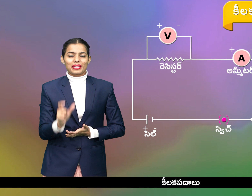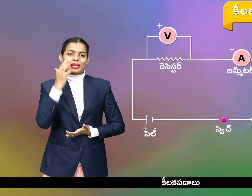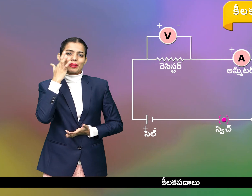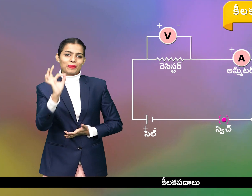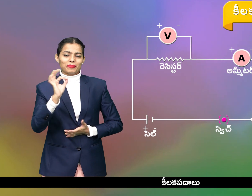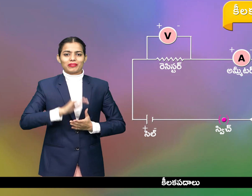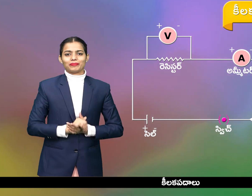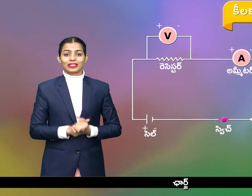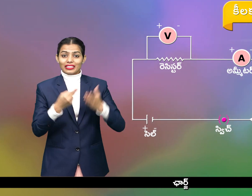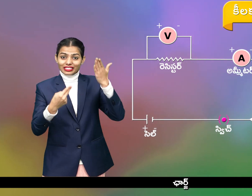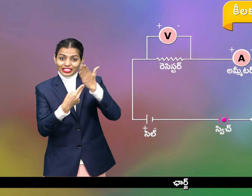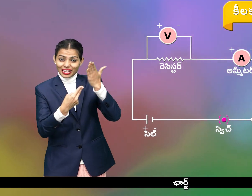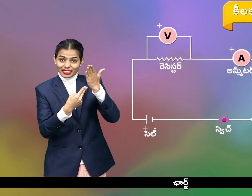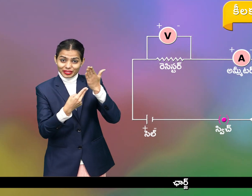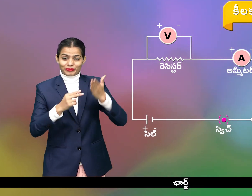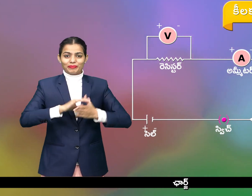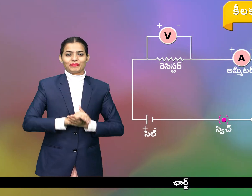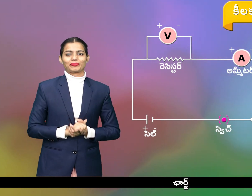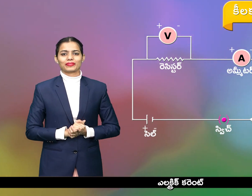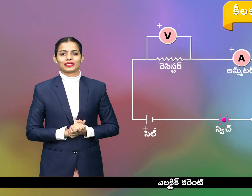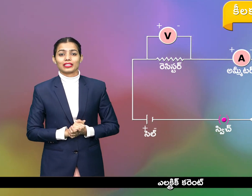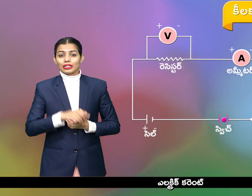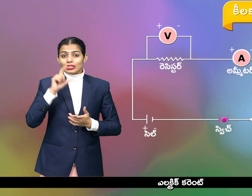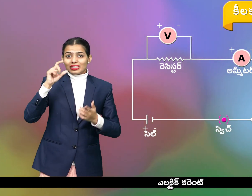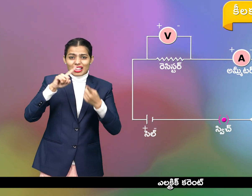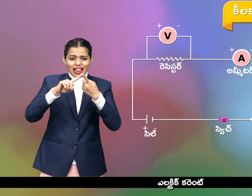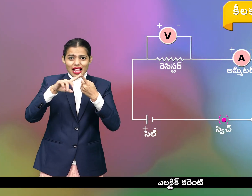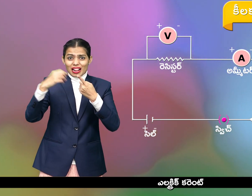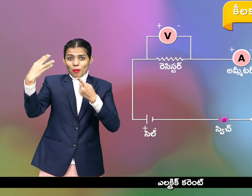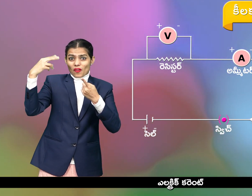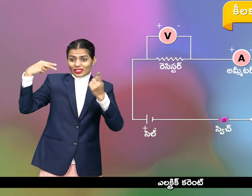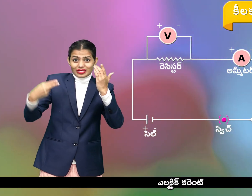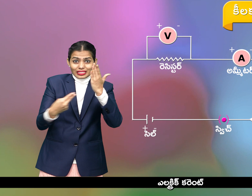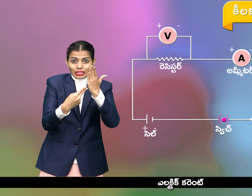కీలక పదాలు: ఛార్జ్, ఎలక్ట్రిక్ కరెంట్,